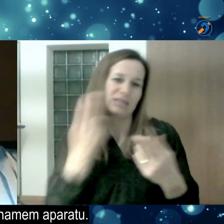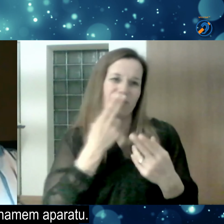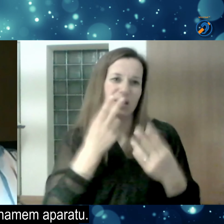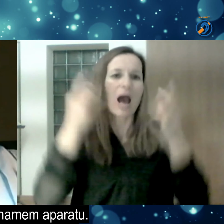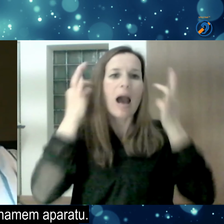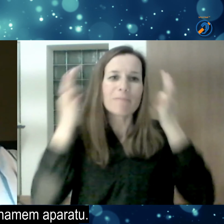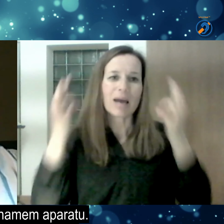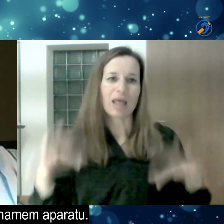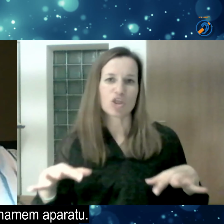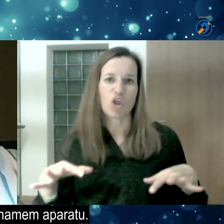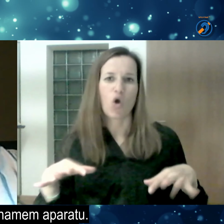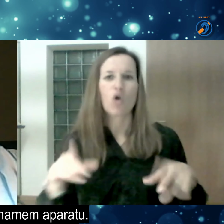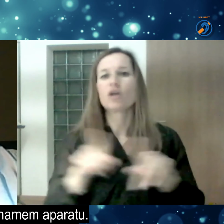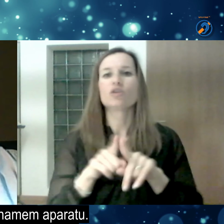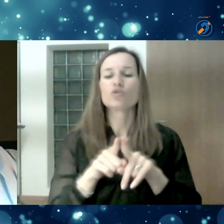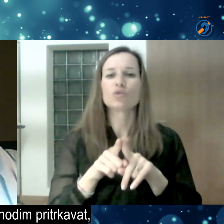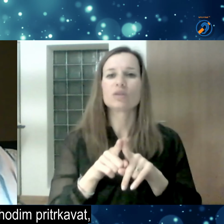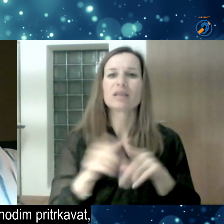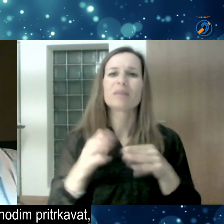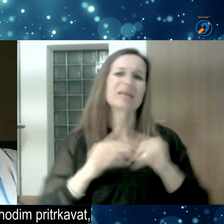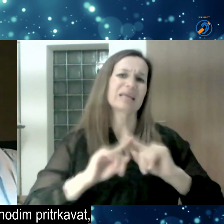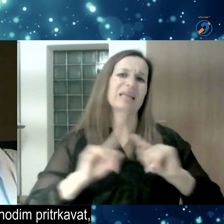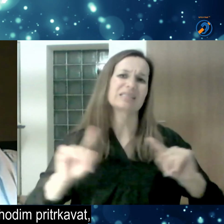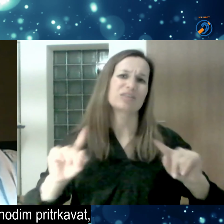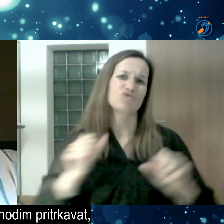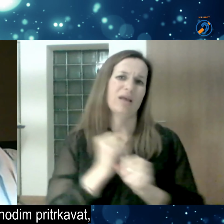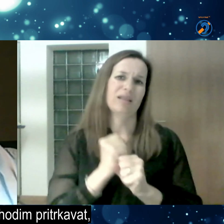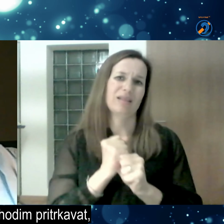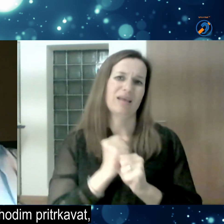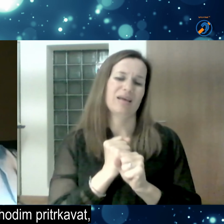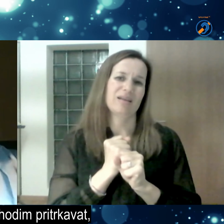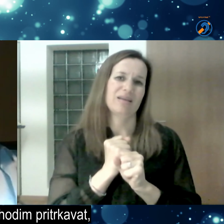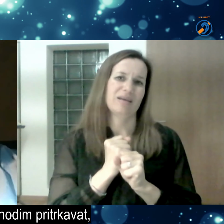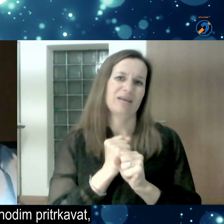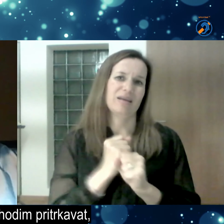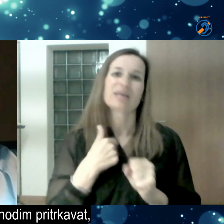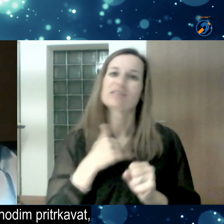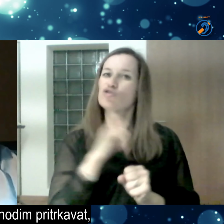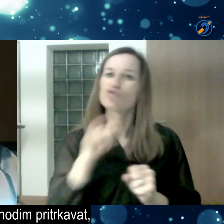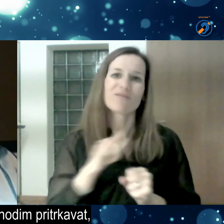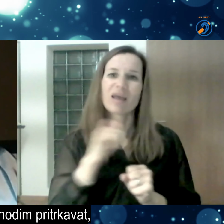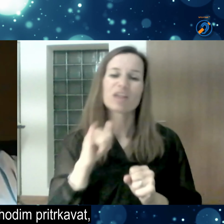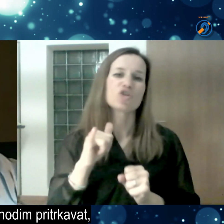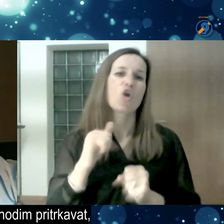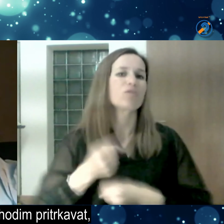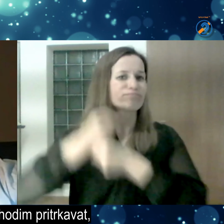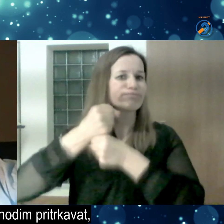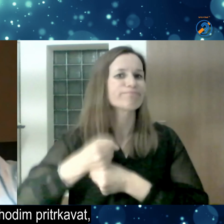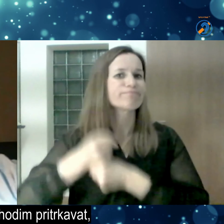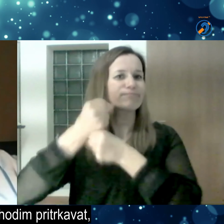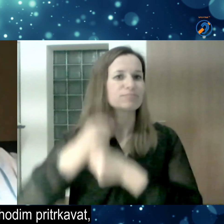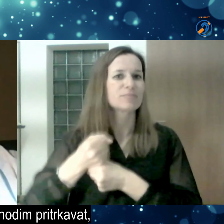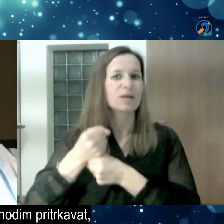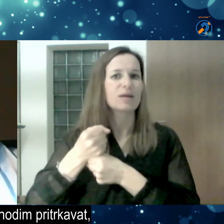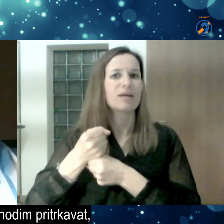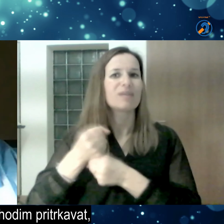tudi pri različnih delih, saj tudi jaz še vedno pritrkavam, hodim v domači kraj